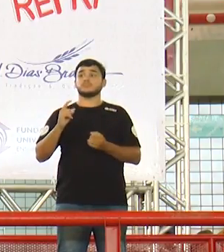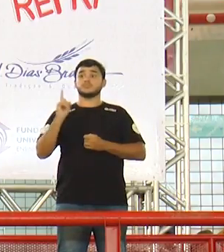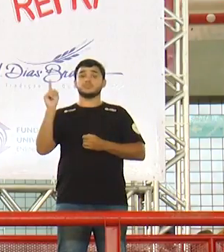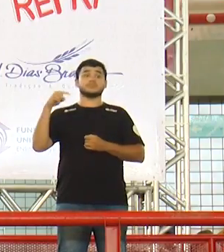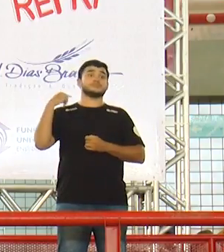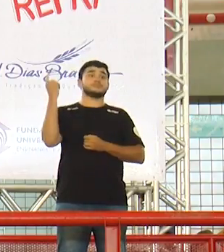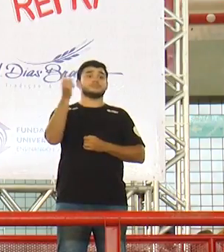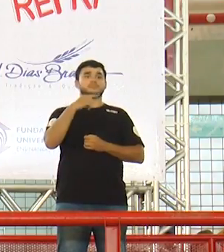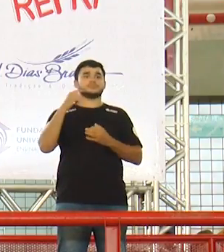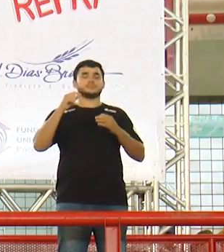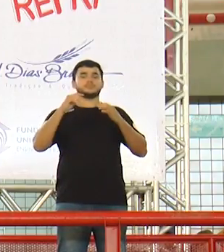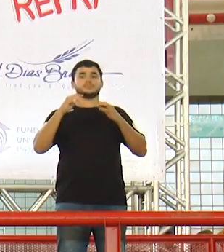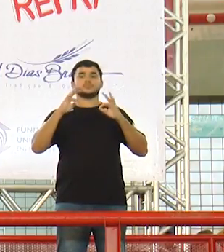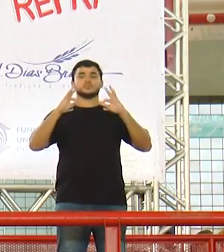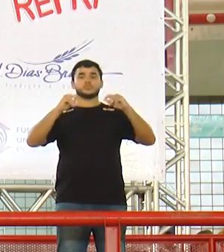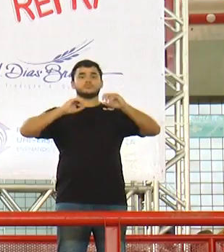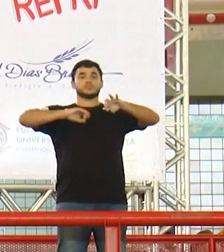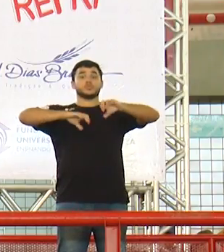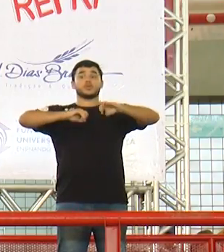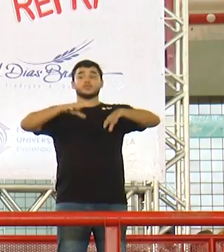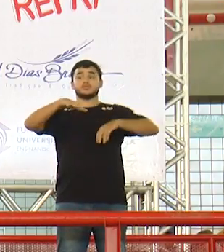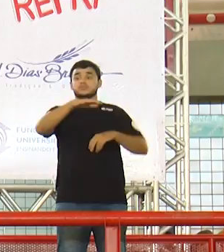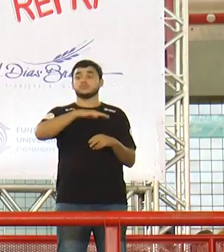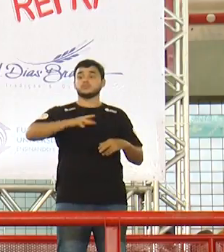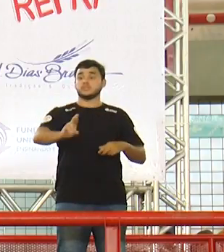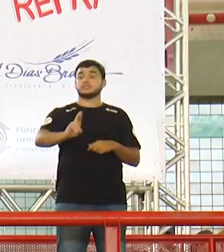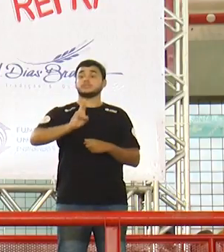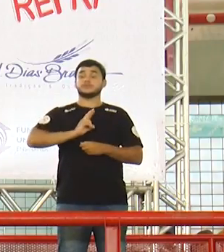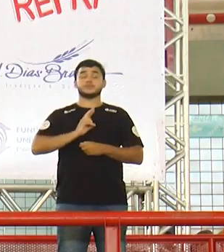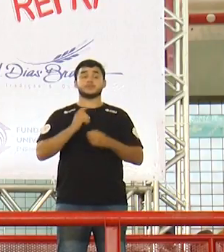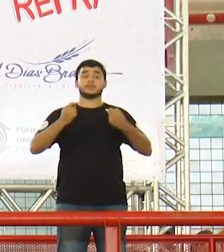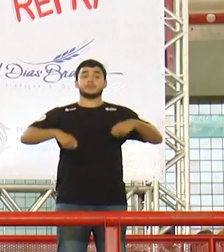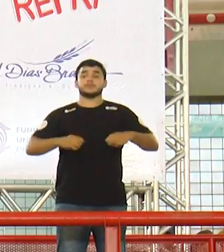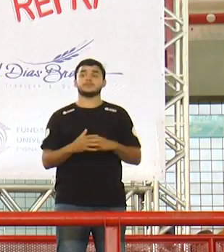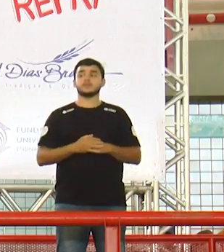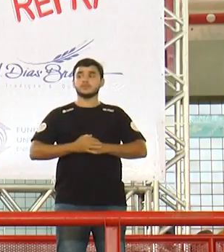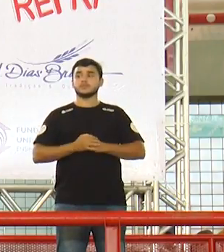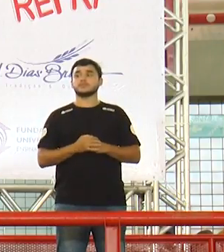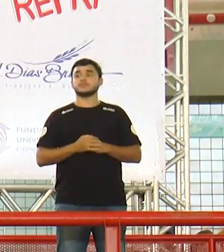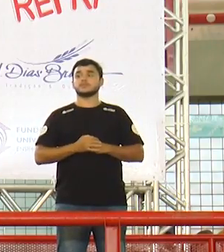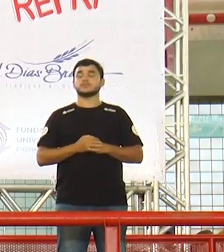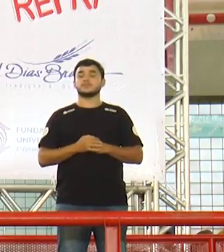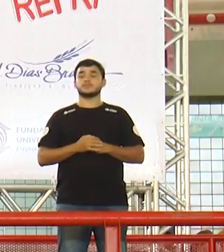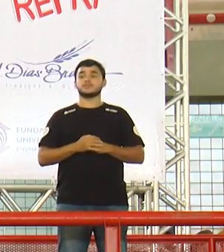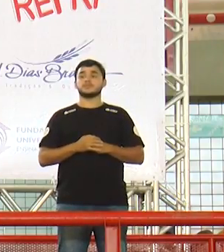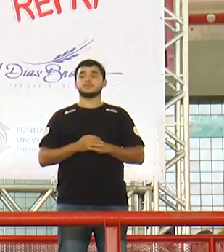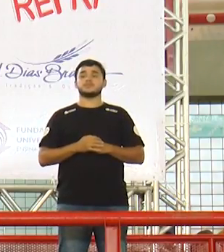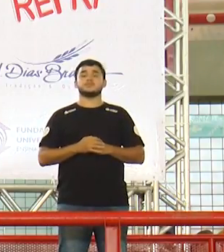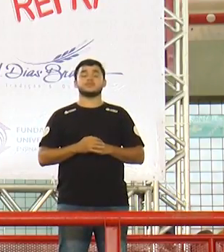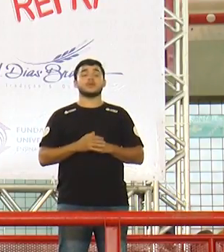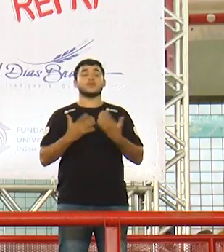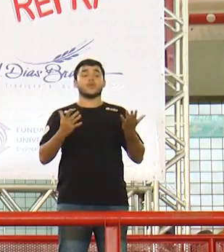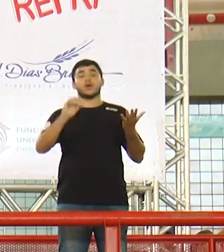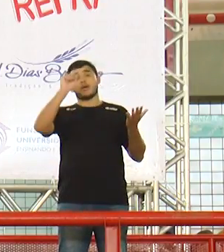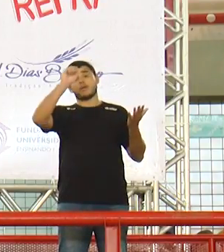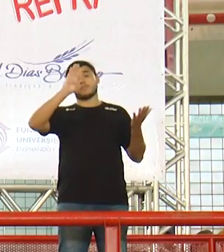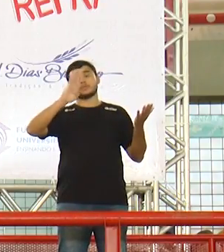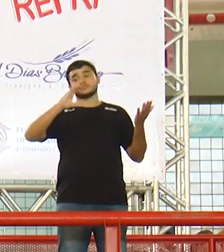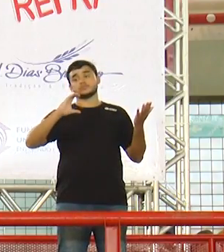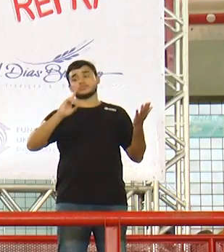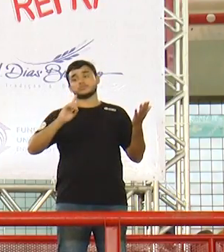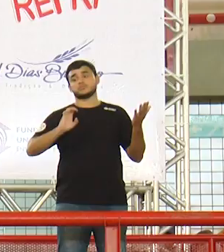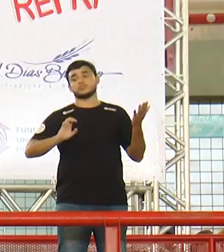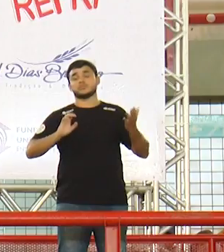estruturas fundacionais da educação brasileira. Diz qual é a resposta para que eu possa ter